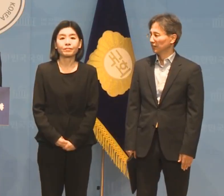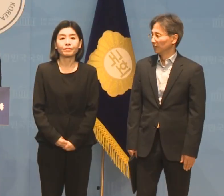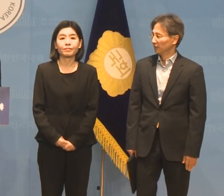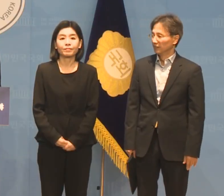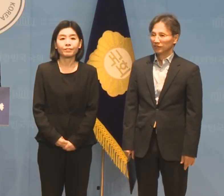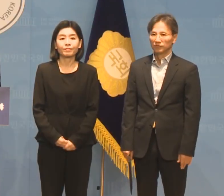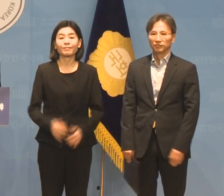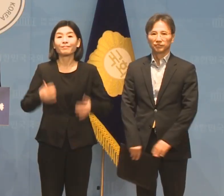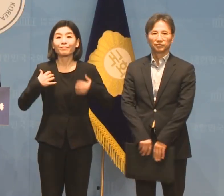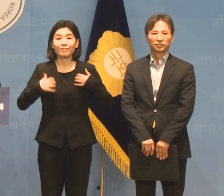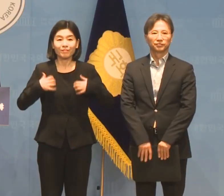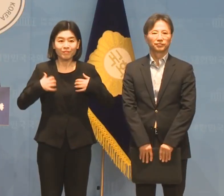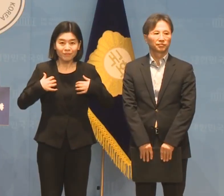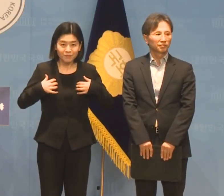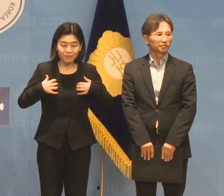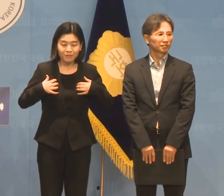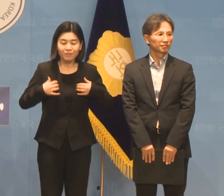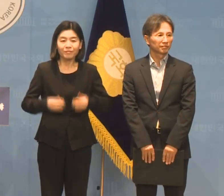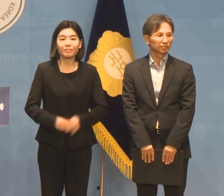예, 반갑습니다.